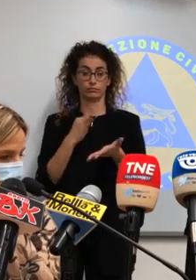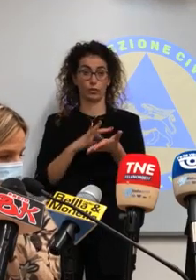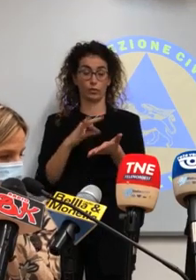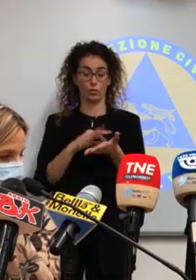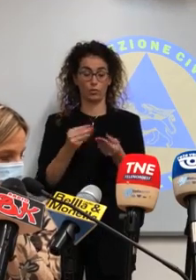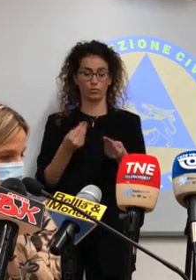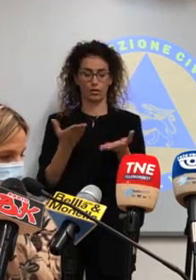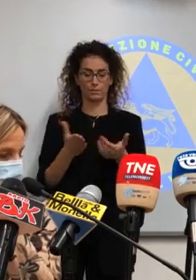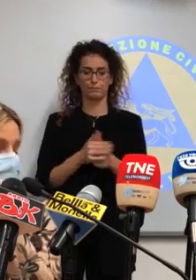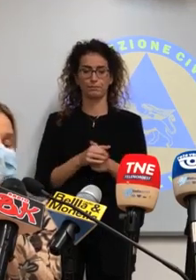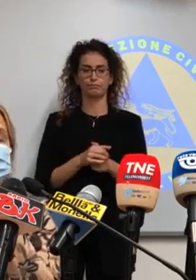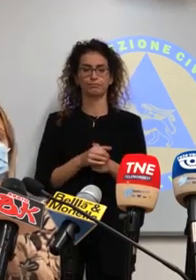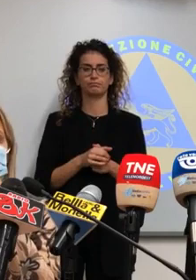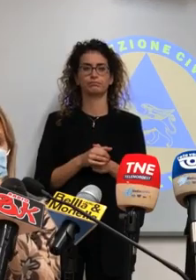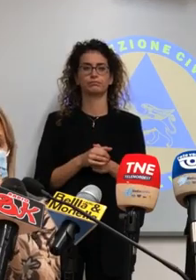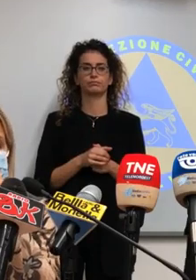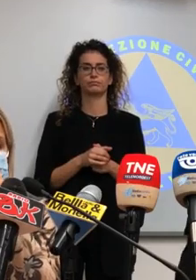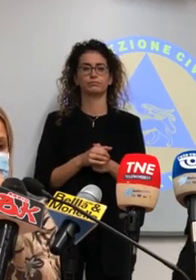scuola. Abbiamo